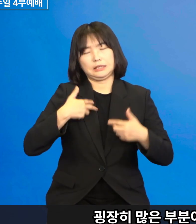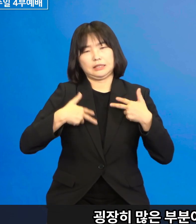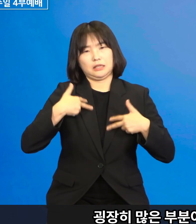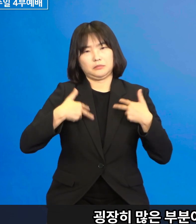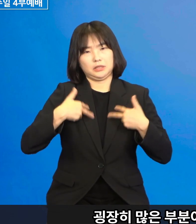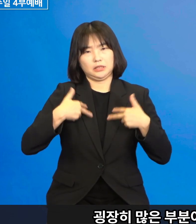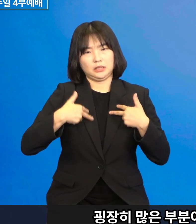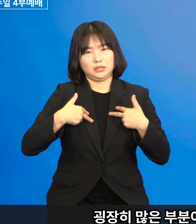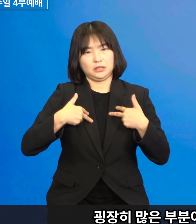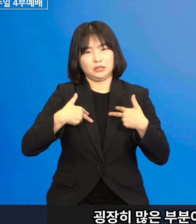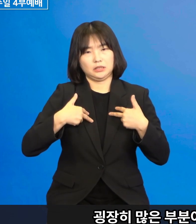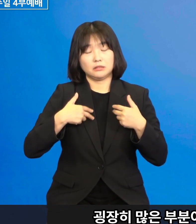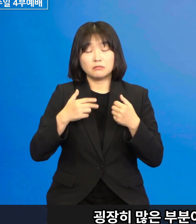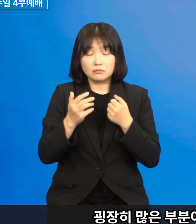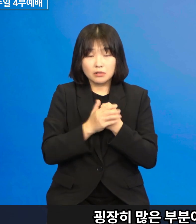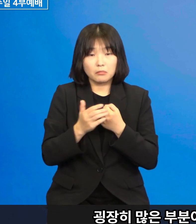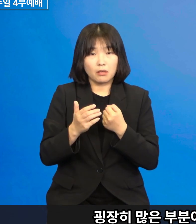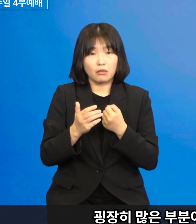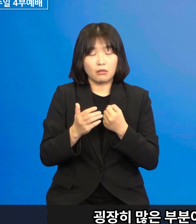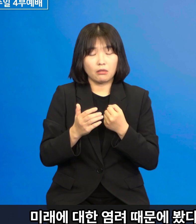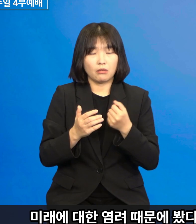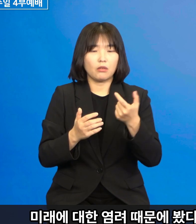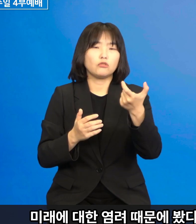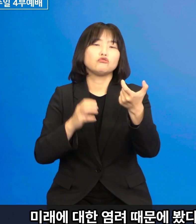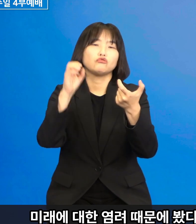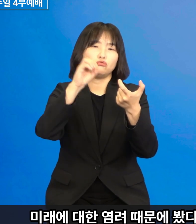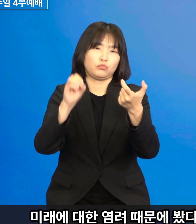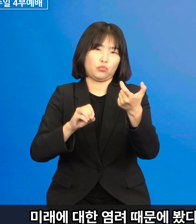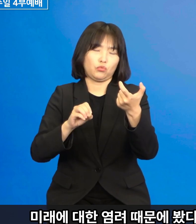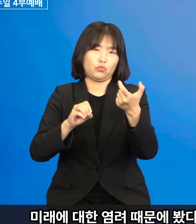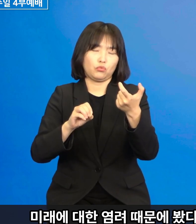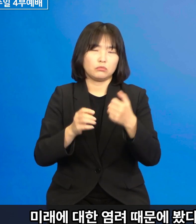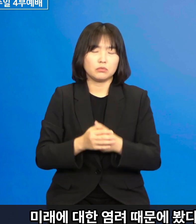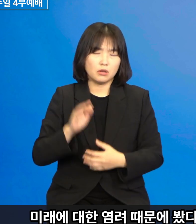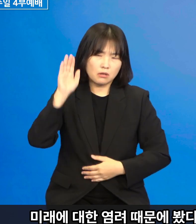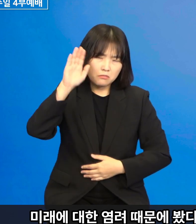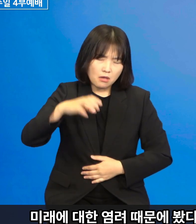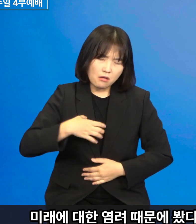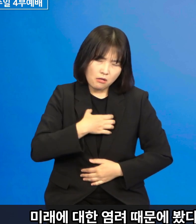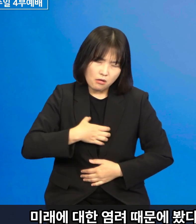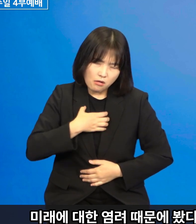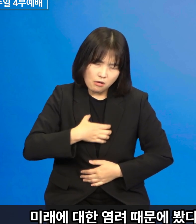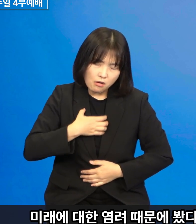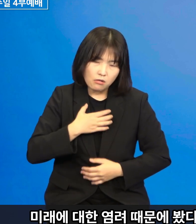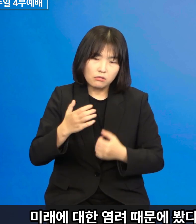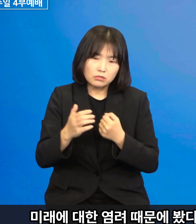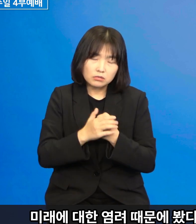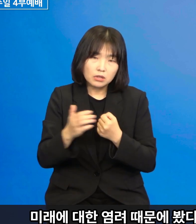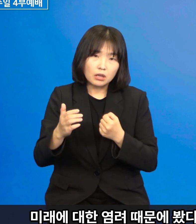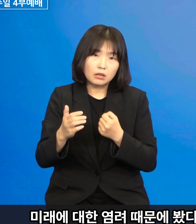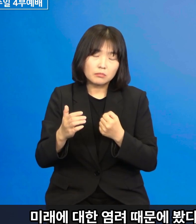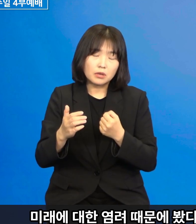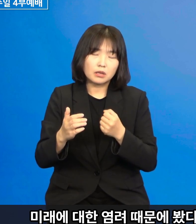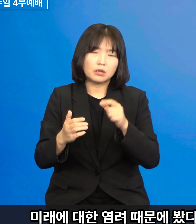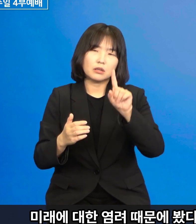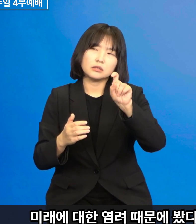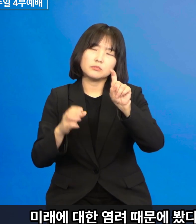굉장히 많은 부분이죠. 뭐 재미로 본 겁니다. 미래에 대한 염려 때문에 봤다는 것은 한 11%밖에 되지